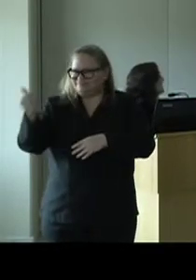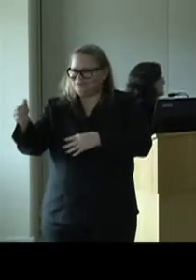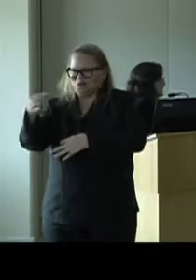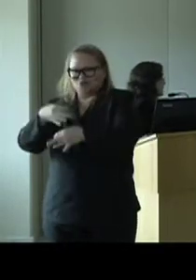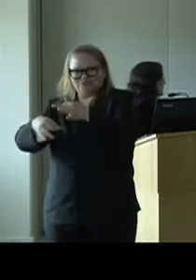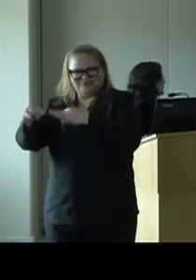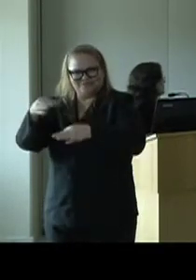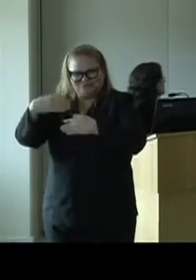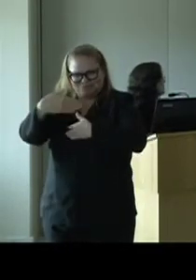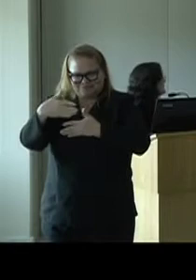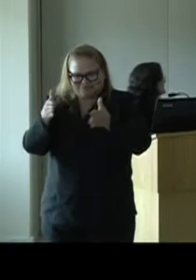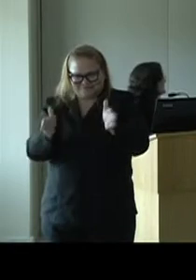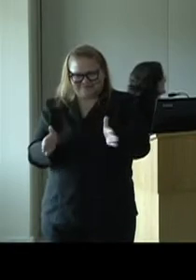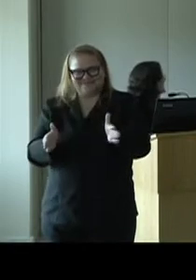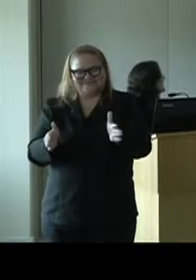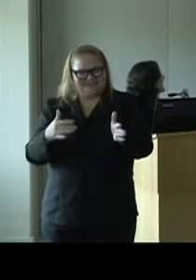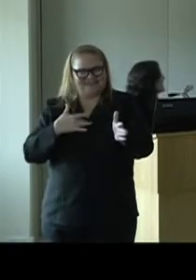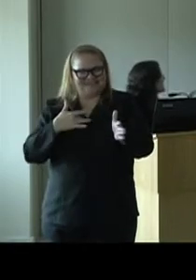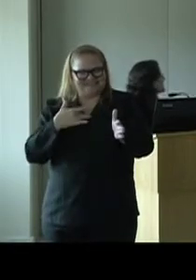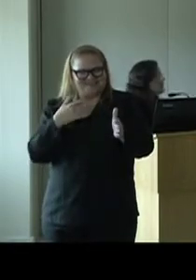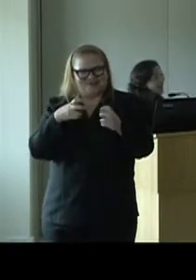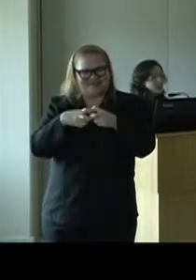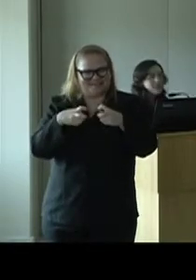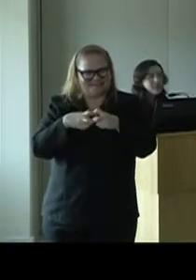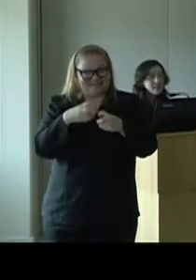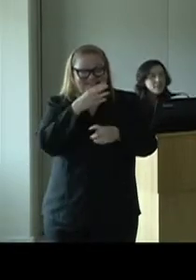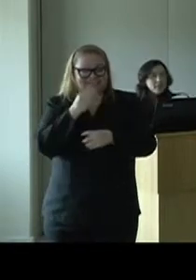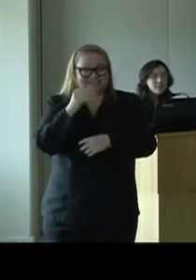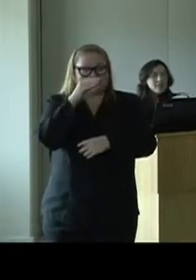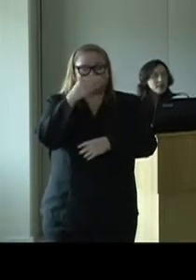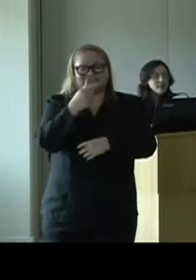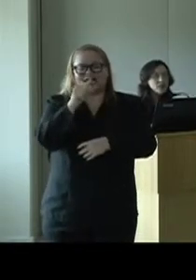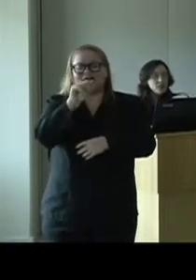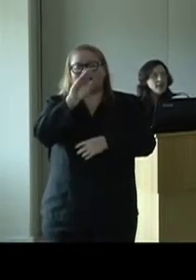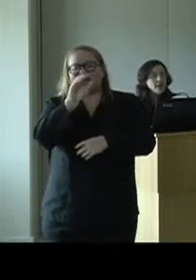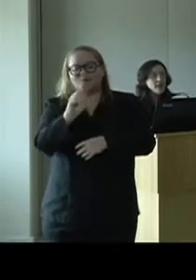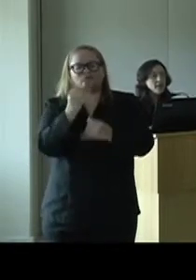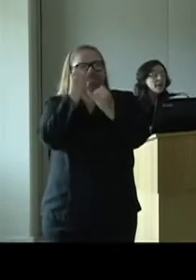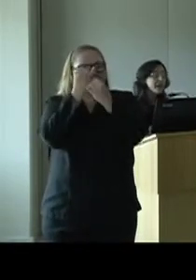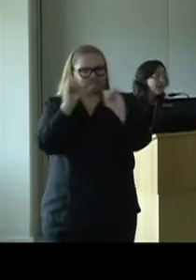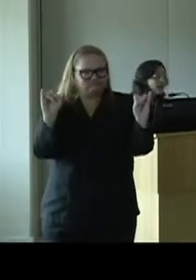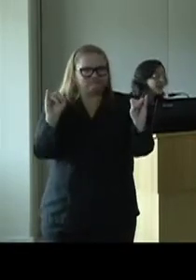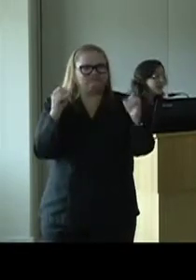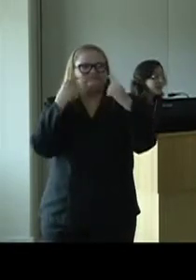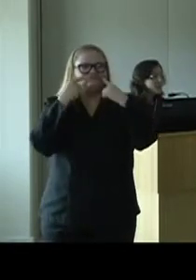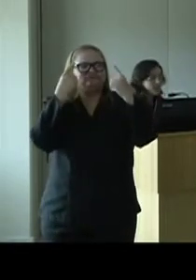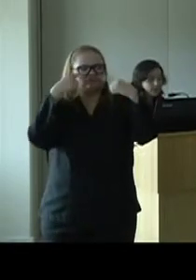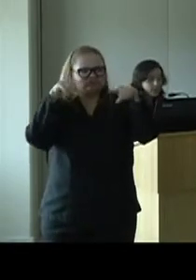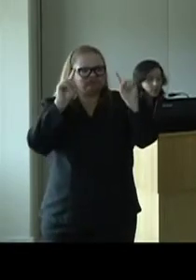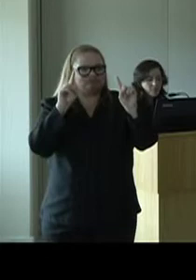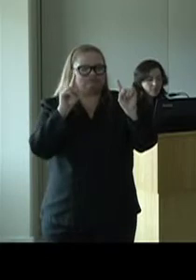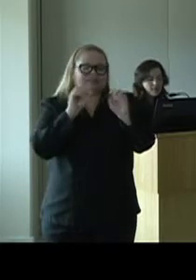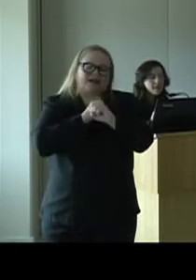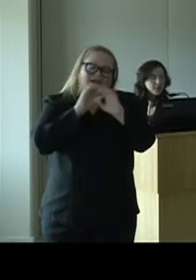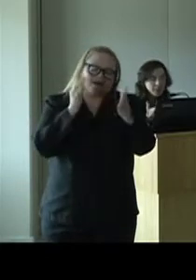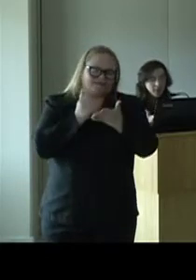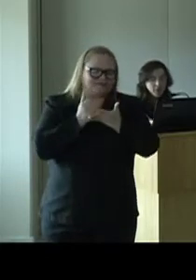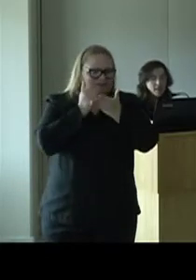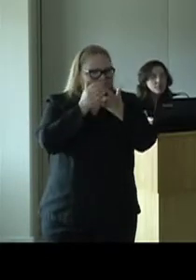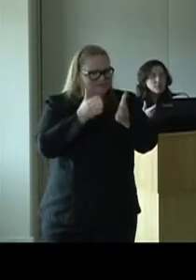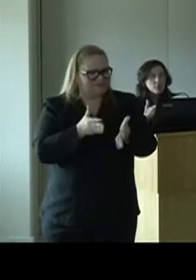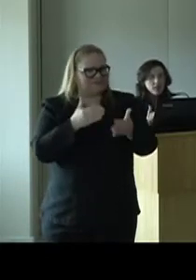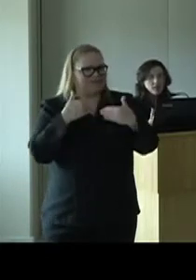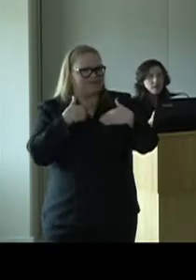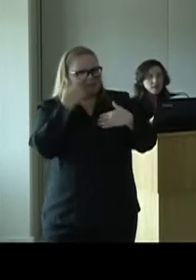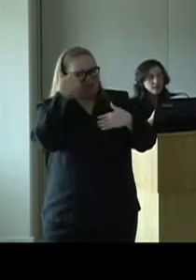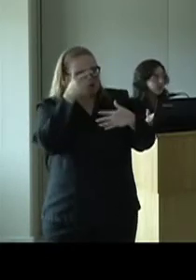sustituyó afortunadamente. Y entonces Gabriel, de manera independiente, podía... Claro, él tenía un ayudante que obviamente le ayudaba a